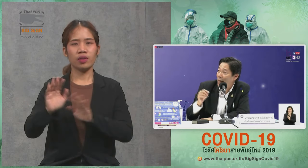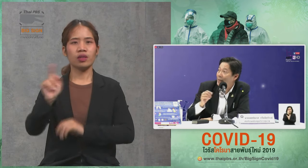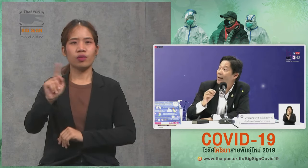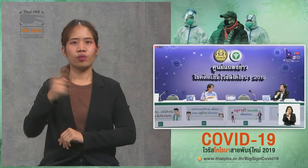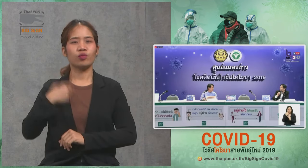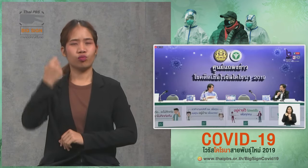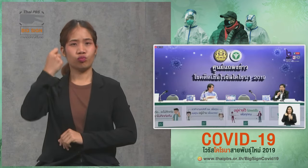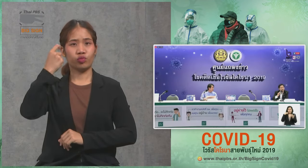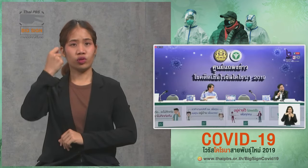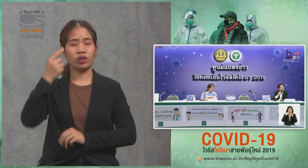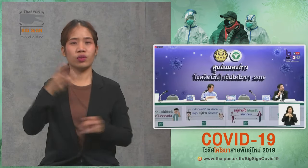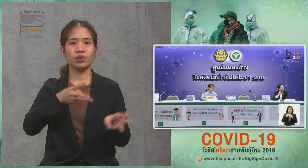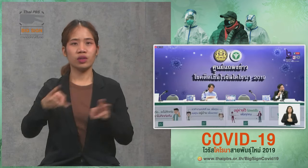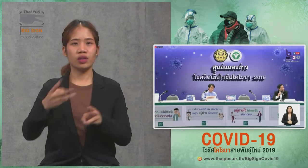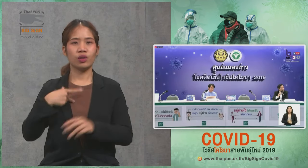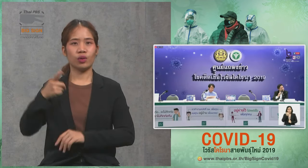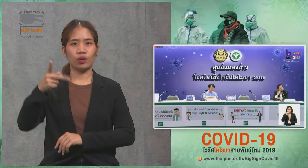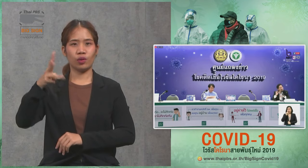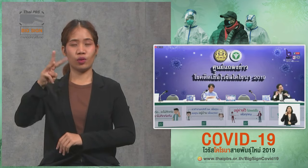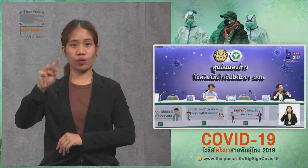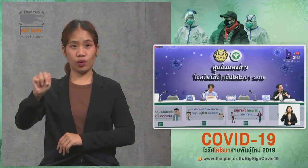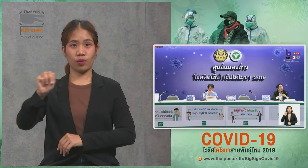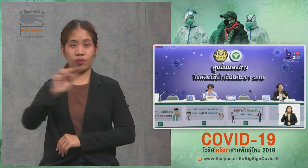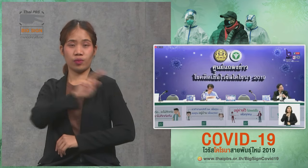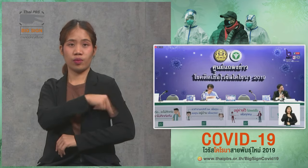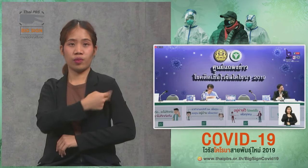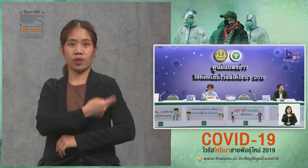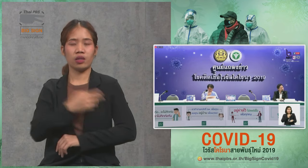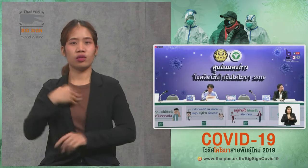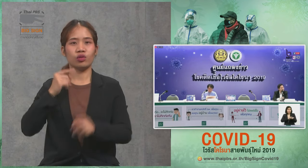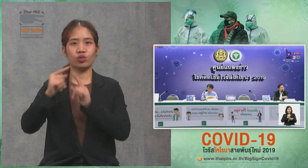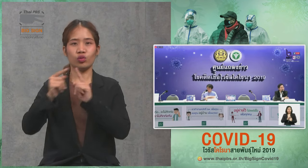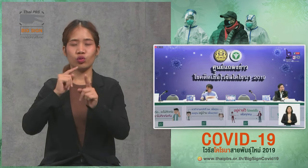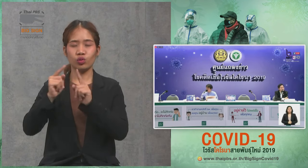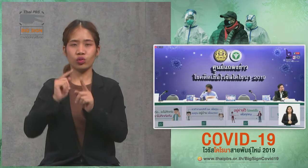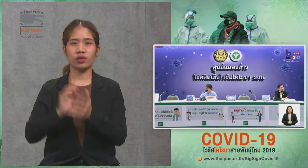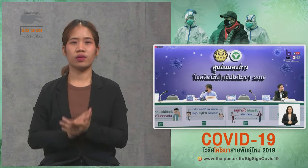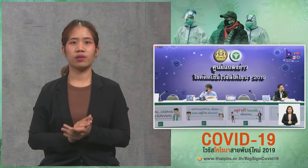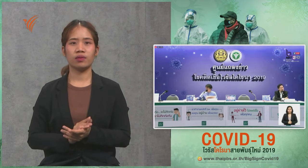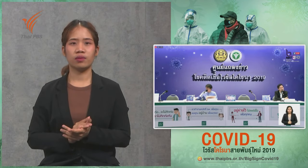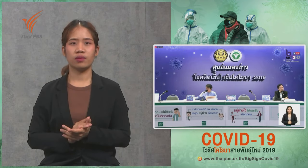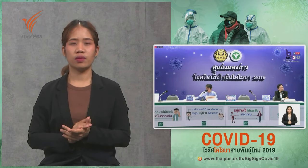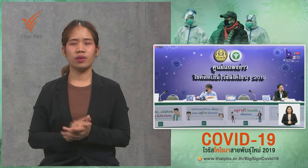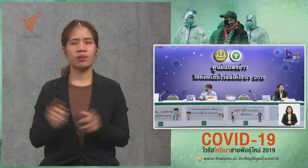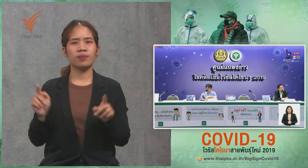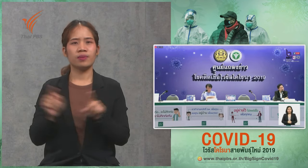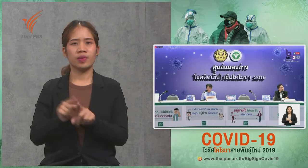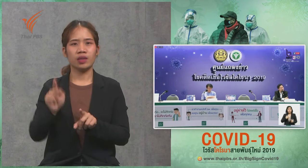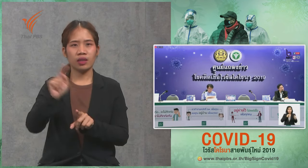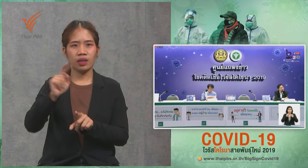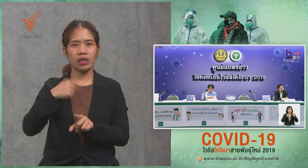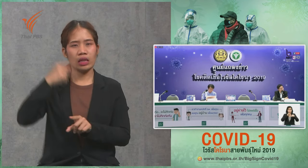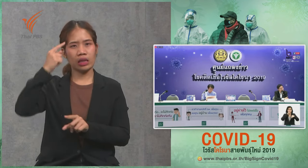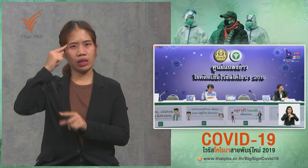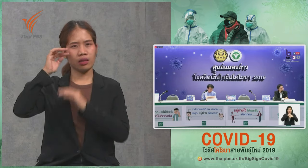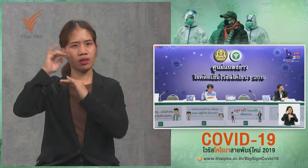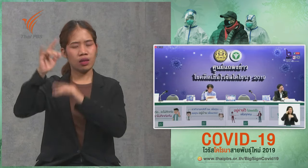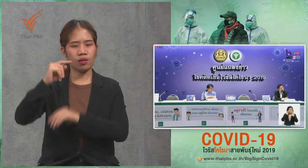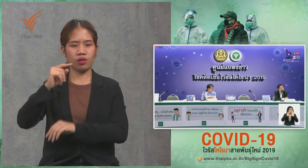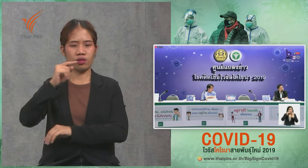ด์ไลน์นะที่กรมการแพทย์ที่คุยกันนะไกด์ไลน์ที่เหมือนกับว่าตอนนั้นคาดการว่าพอ